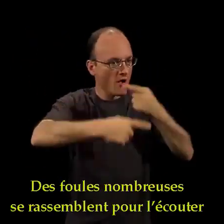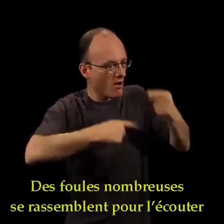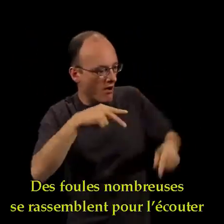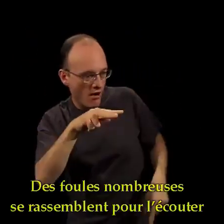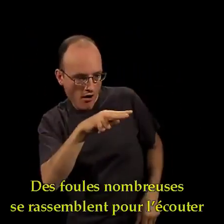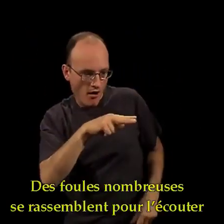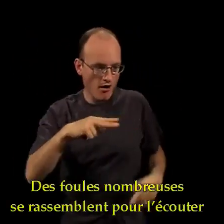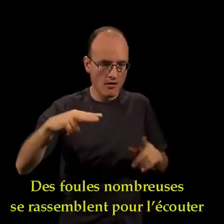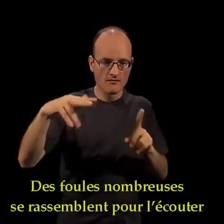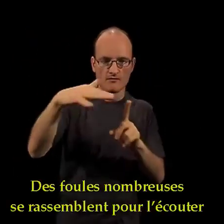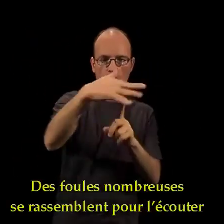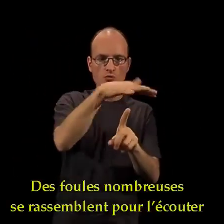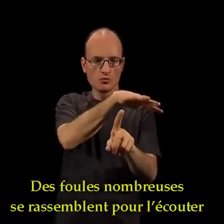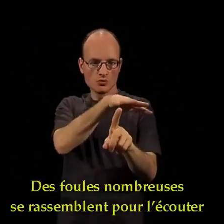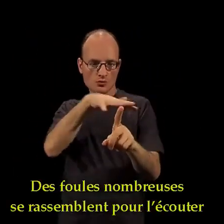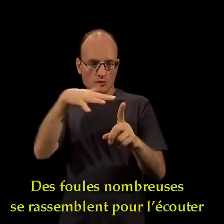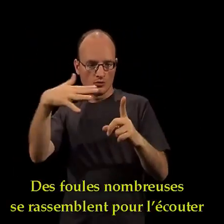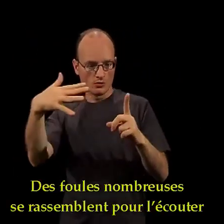Des foules nombreuses se rassemblent pour l'écouter